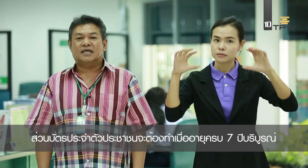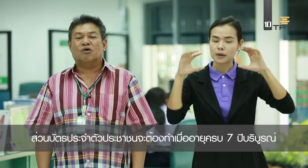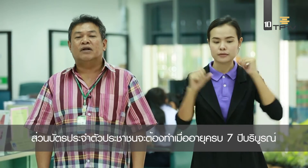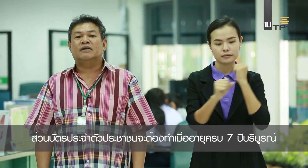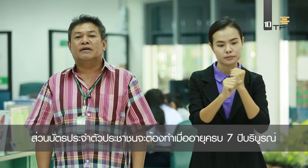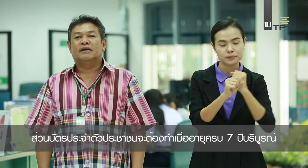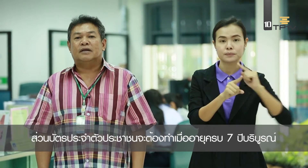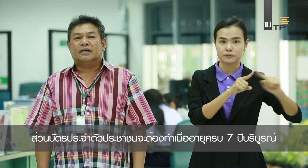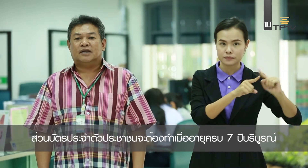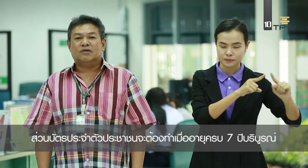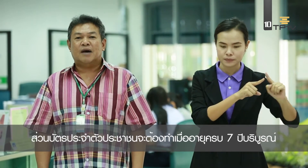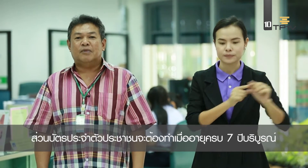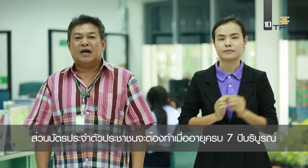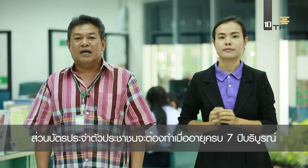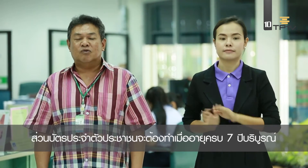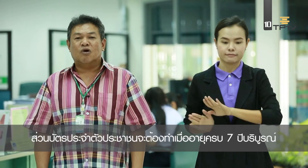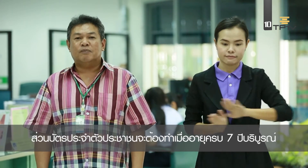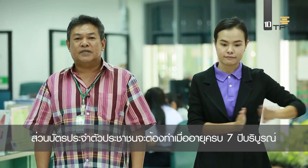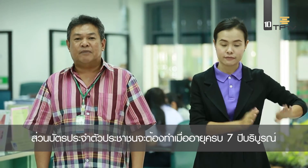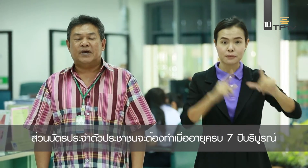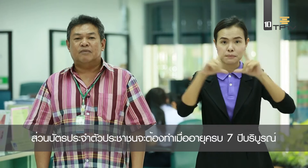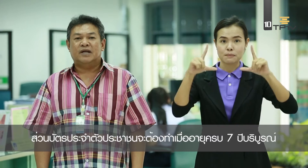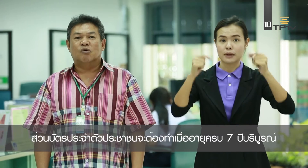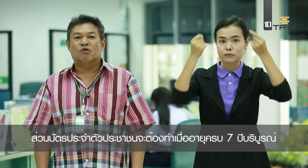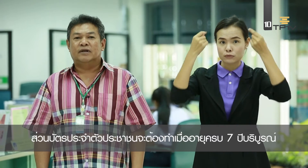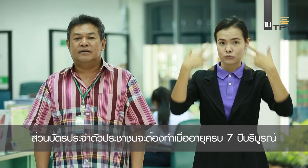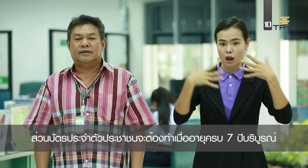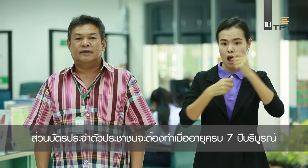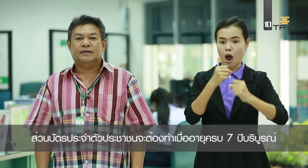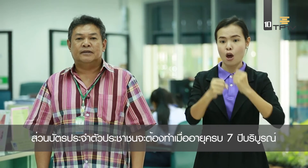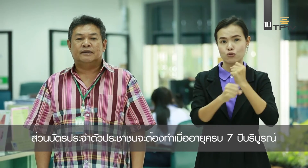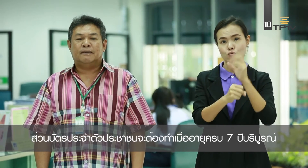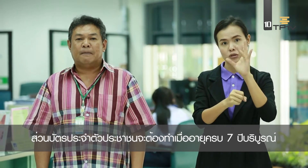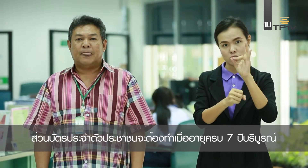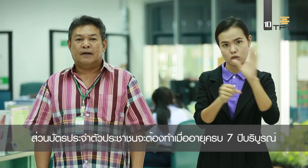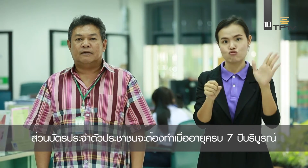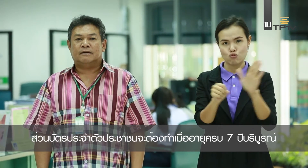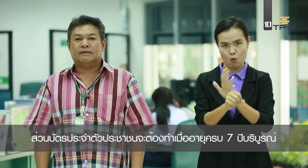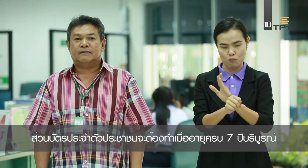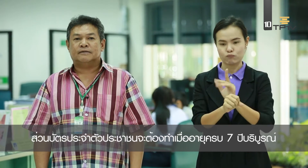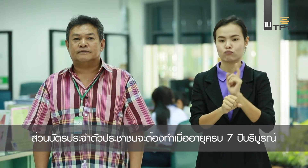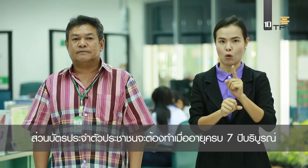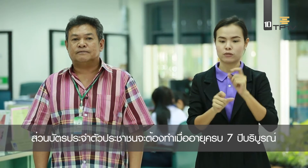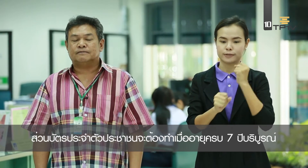ำตัวประชาชนจะต้องทำเมื่ออายุครบ7ปีบริบูรณ์